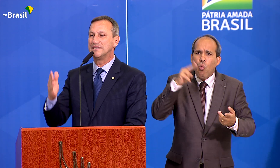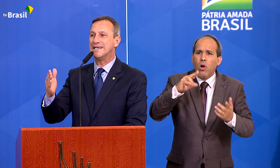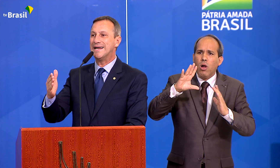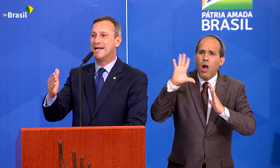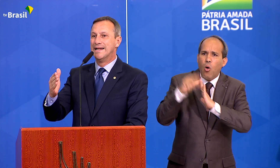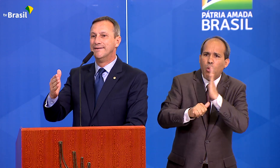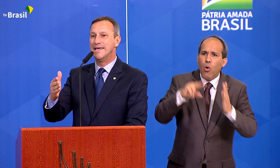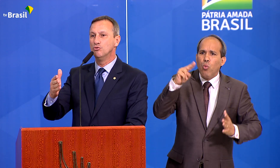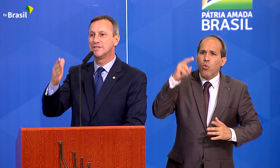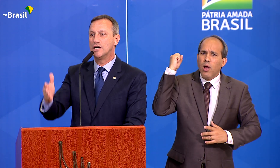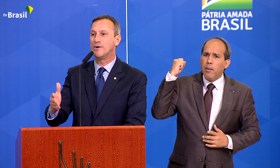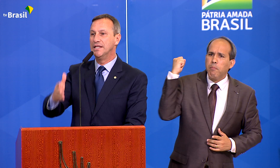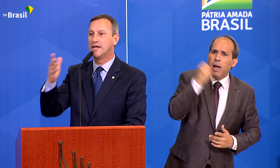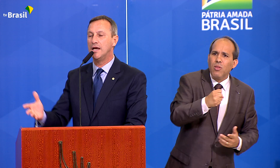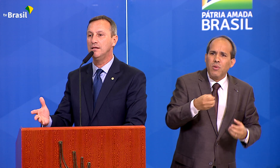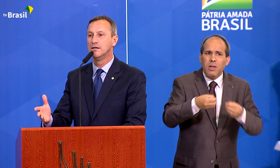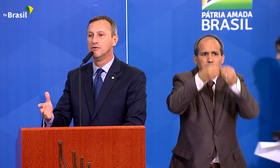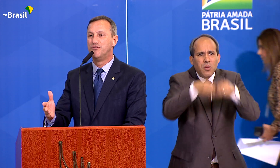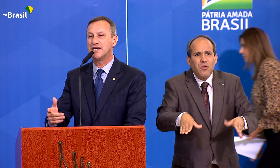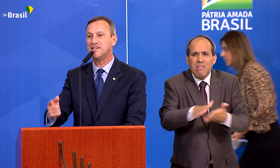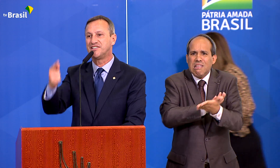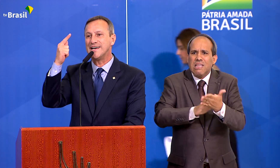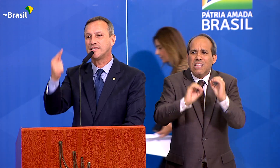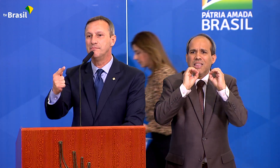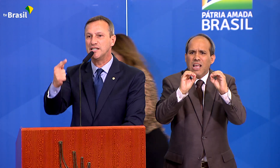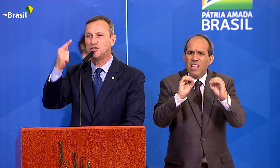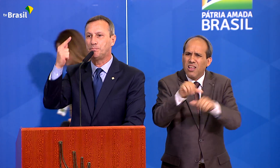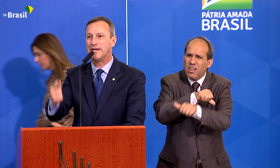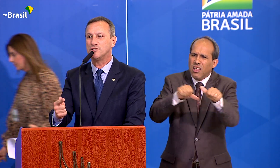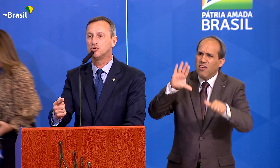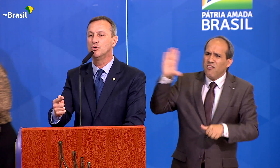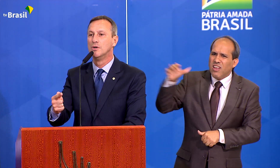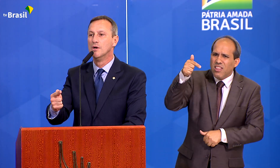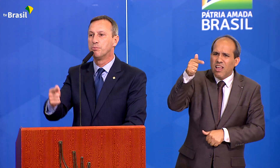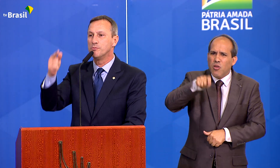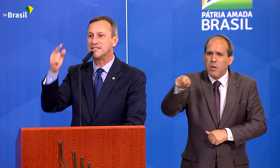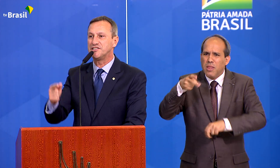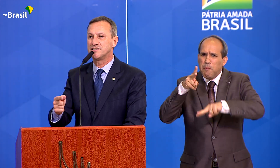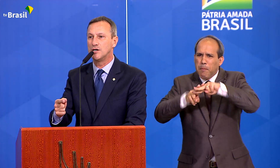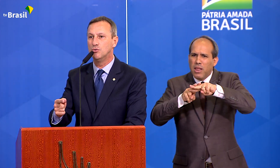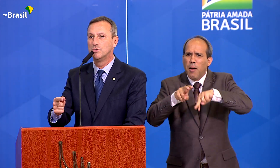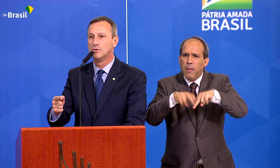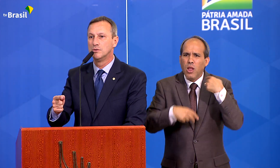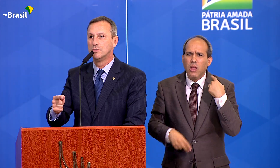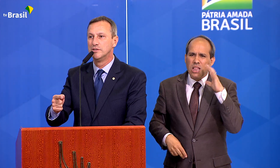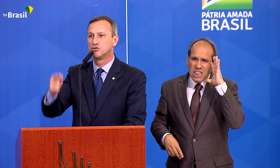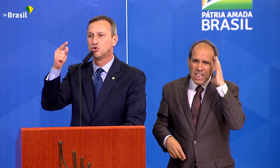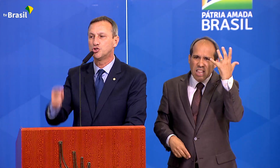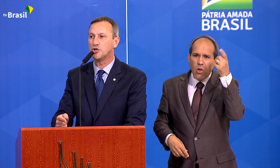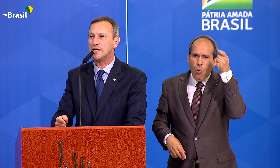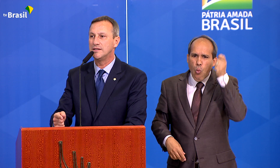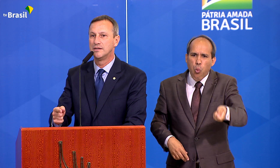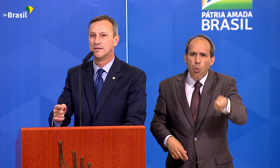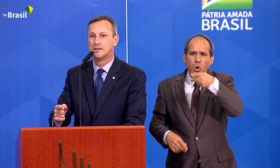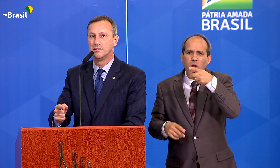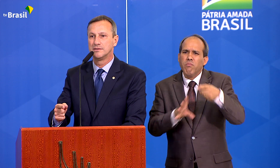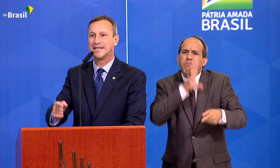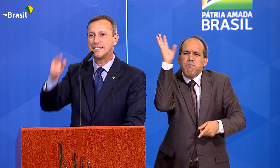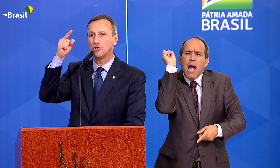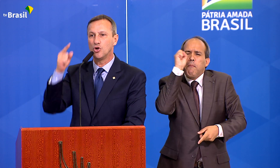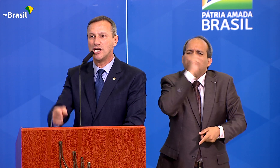e não cometerá nenhum dano a ninguém fique sete meses preso por uma decisão esdrúxula